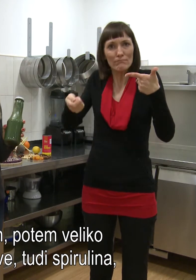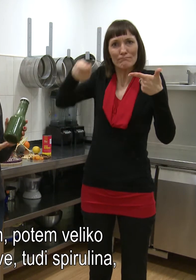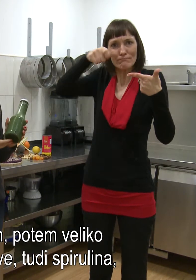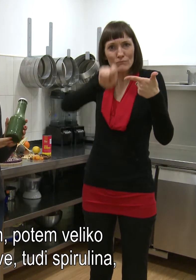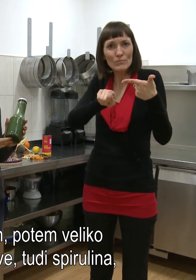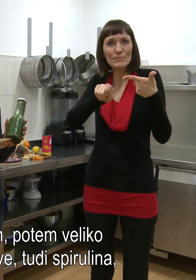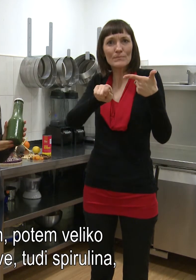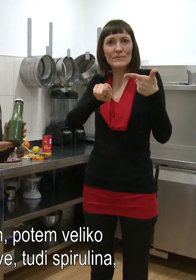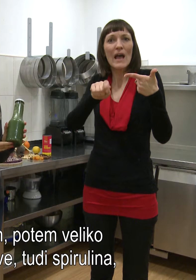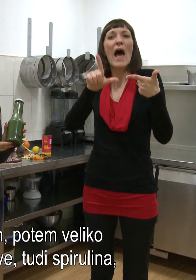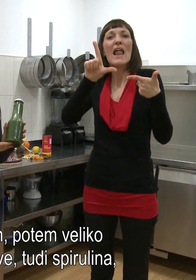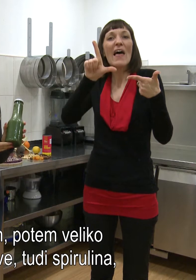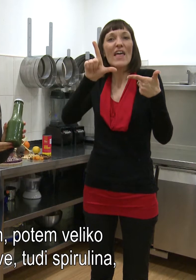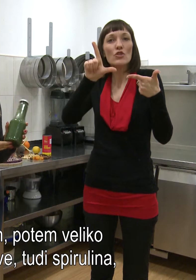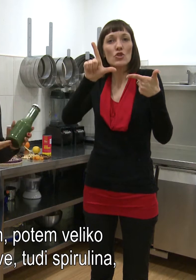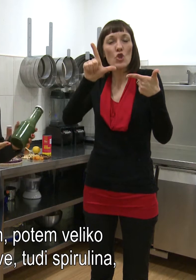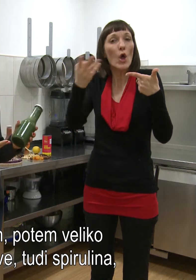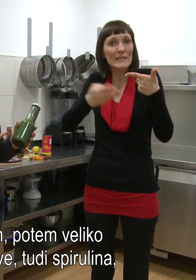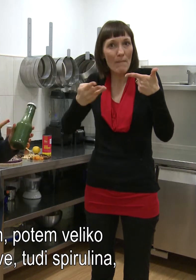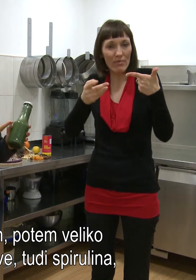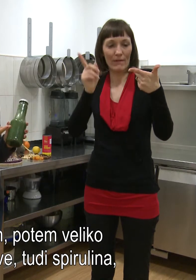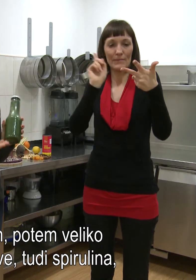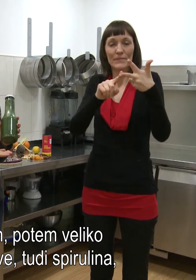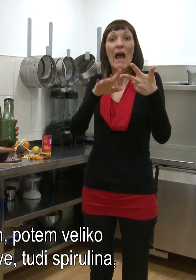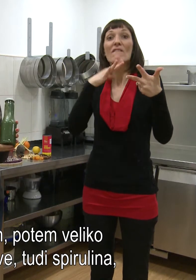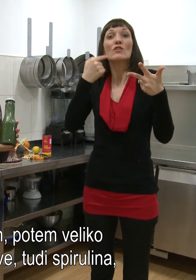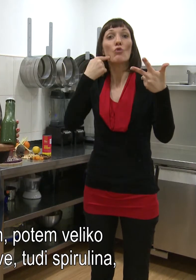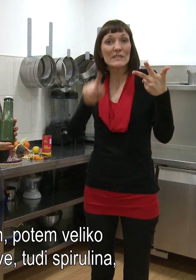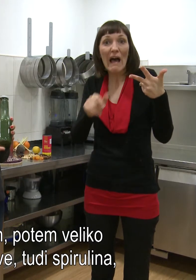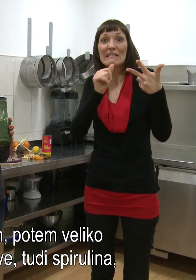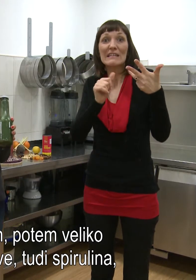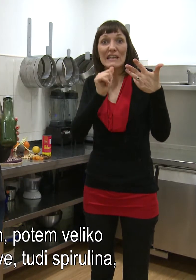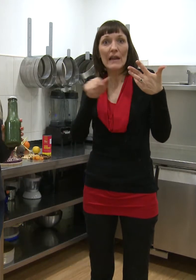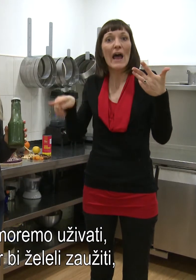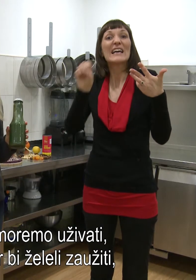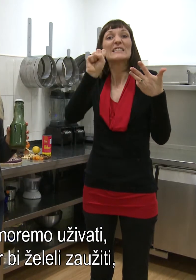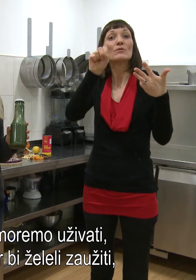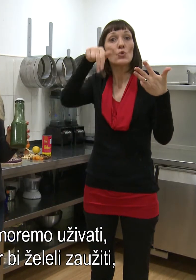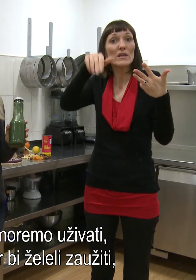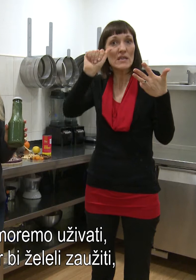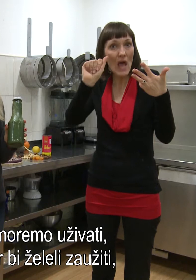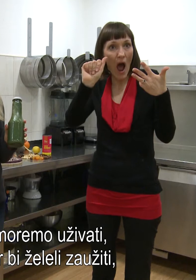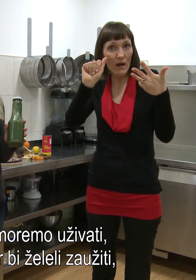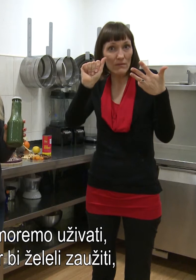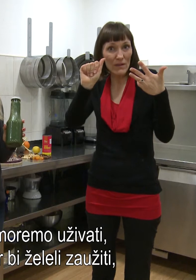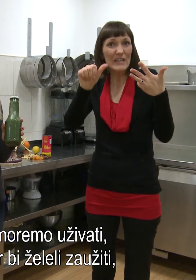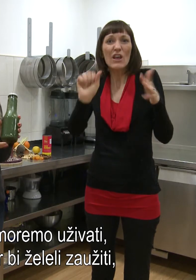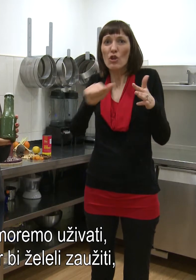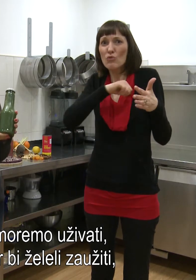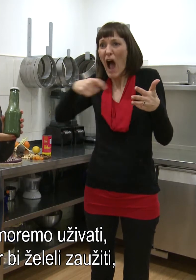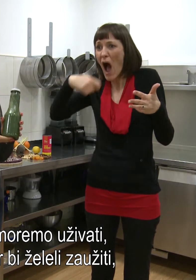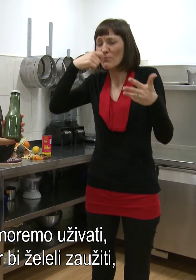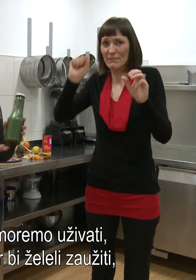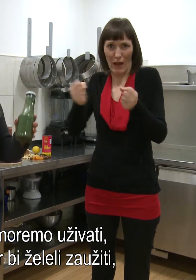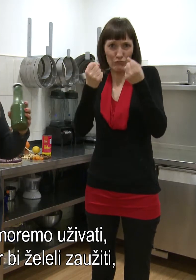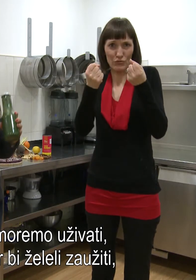merica lanenih semen, potem veliko sadja, zelenjave, tudi spirulina, ki jo samo ne moremo uživati. Skratka, tisto, kar